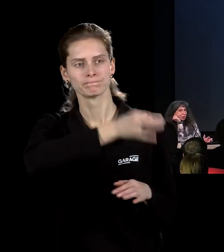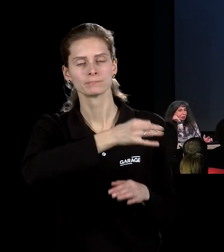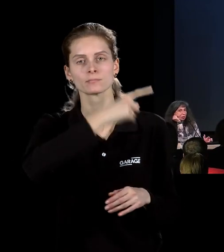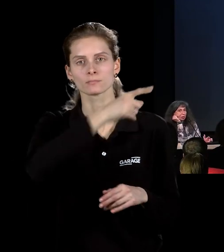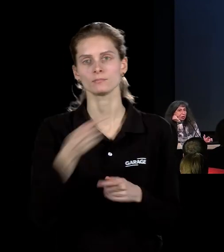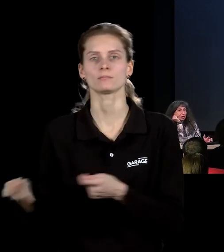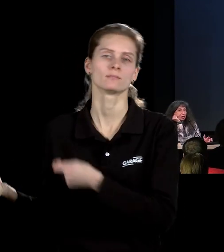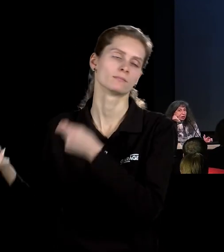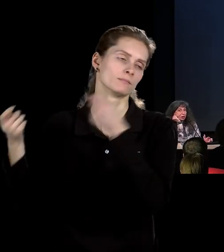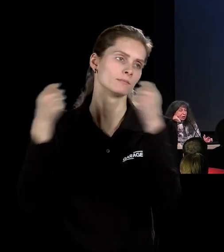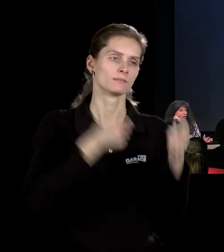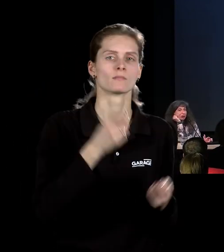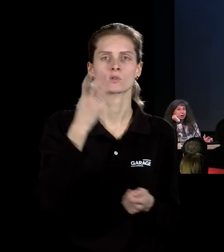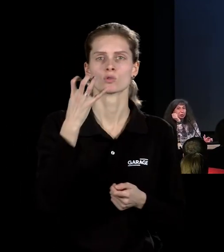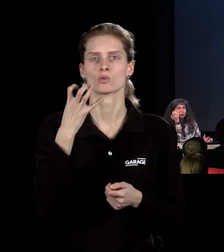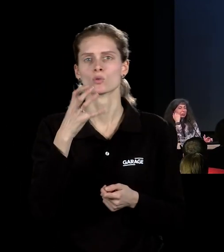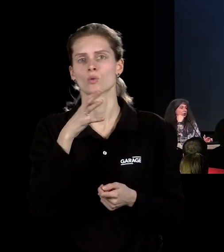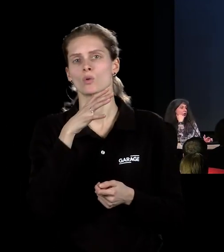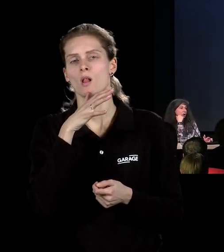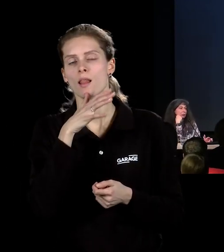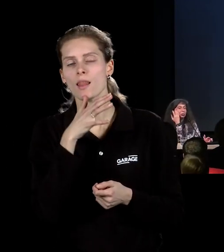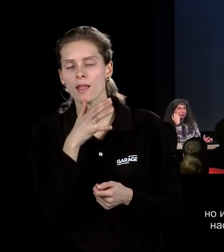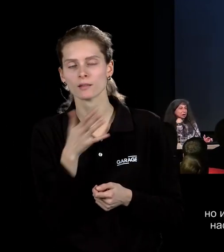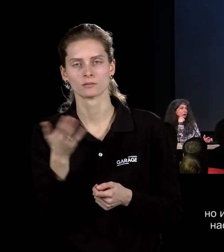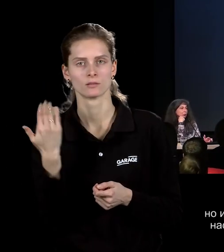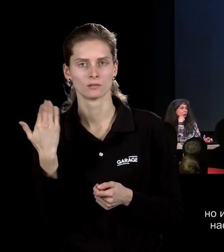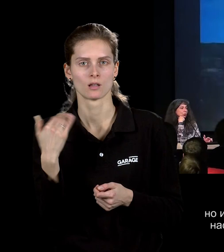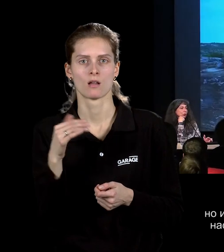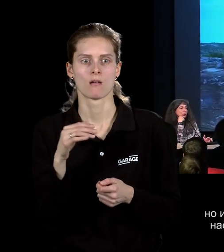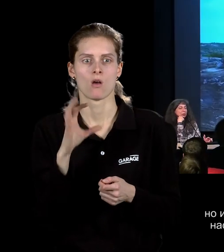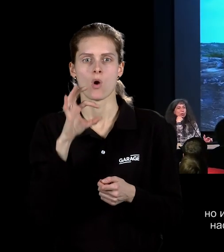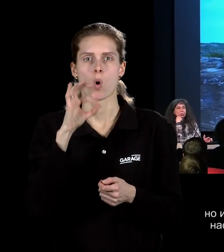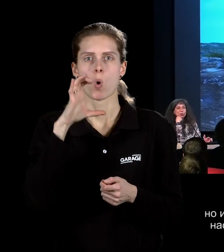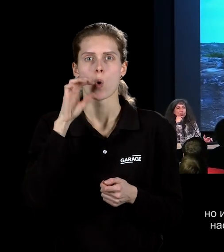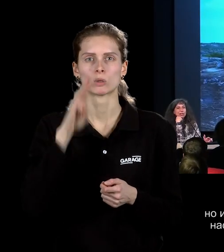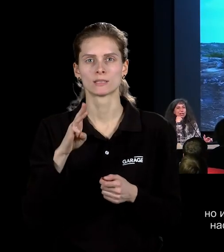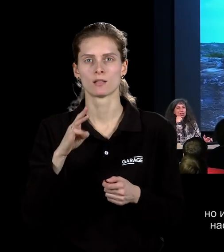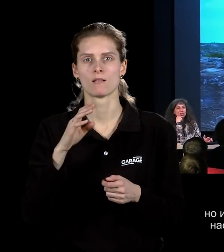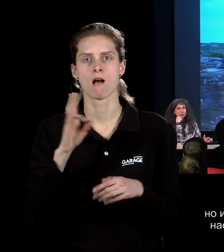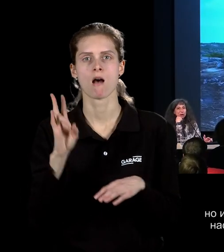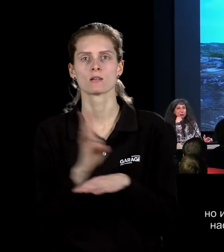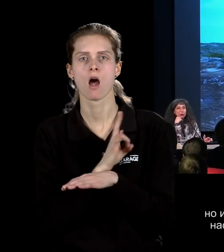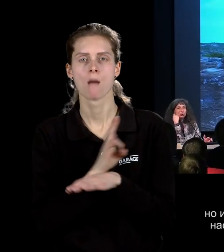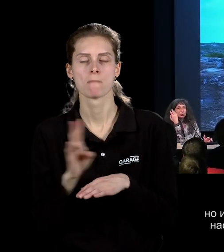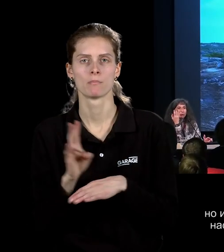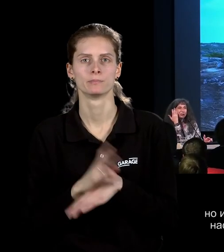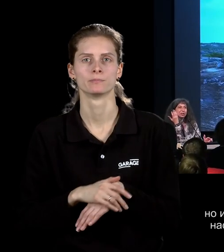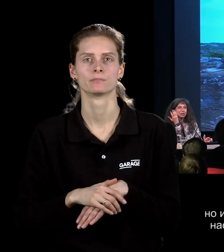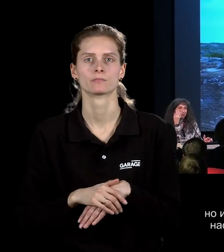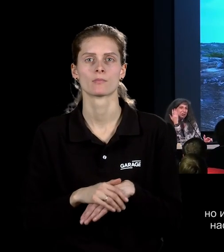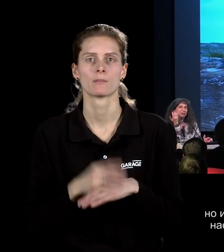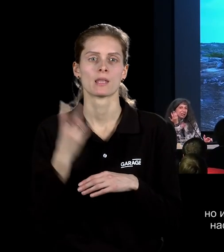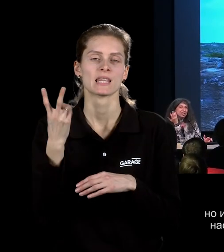туда целиком 400-летний китайский храм, остов этого храма, ну, естественно, скульптуру великого кормчего, как две истории,